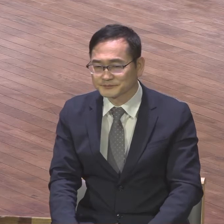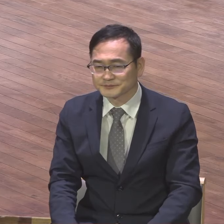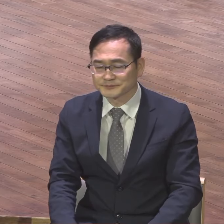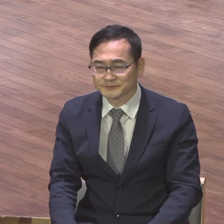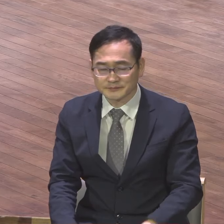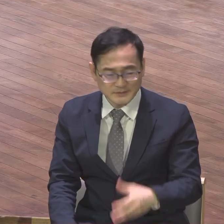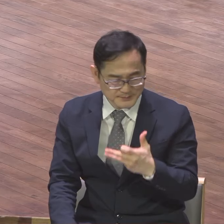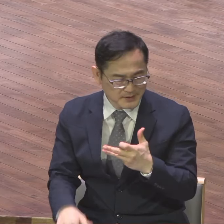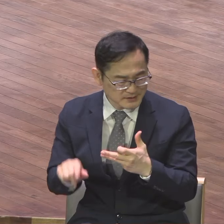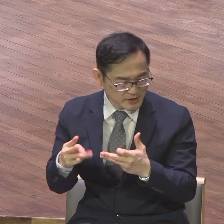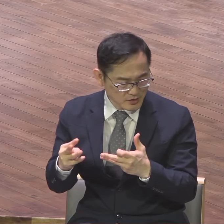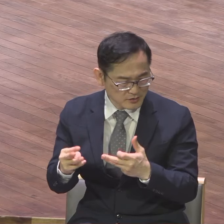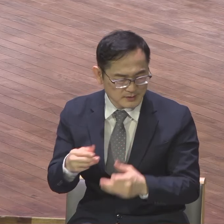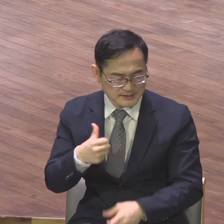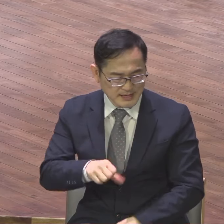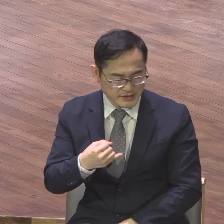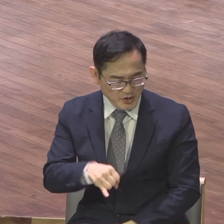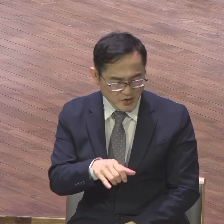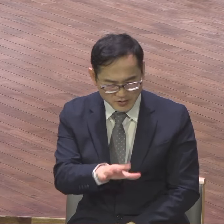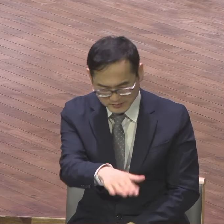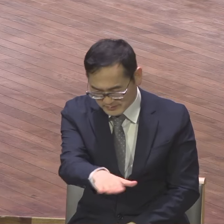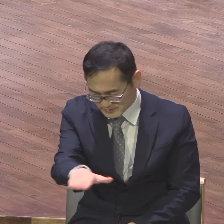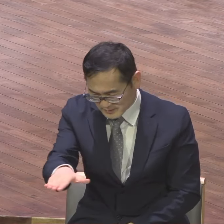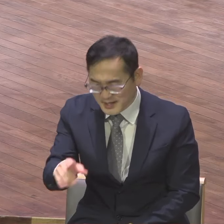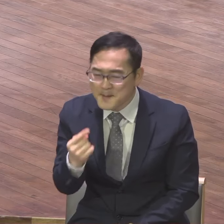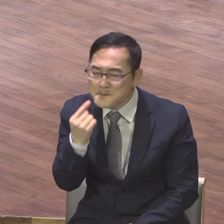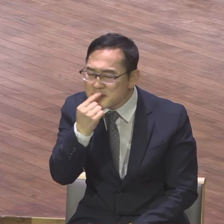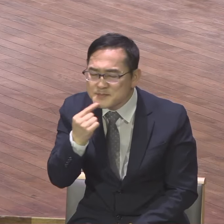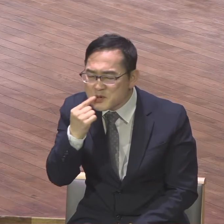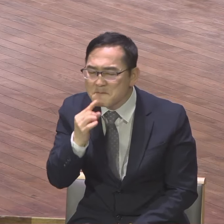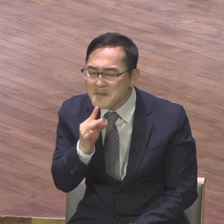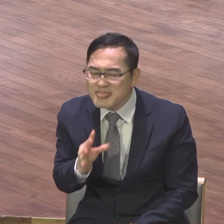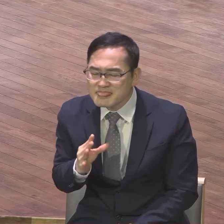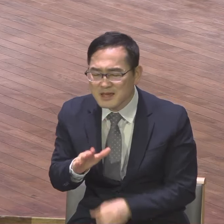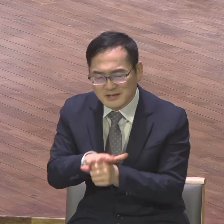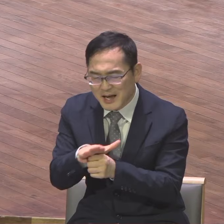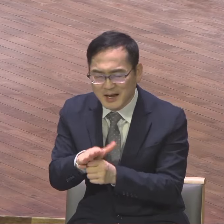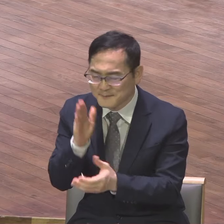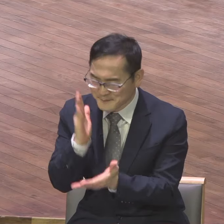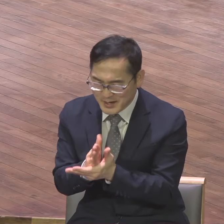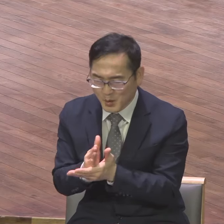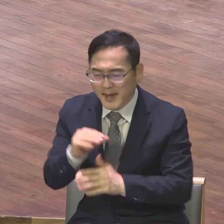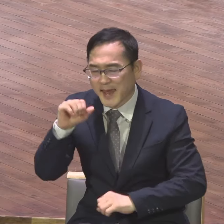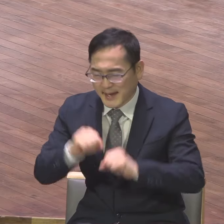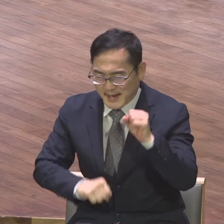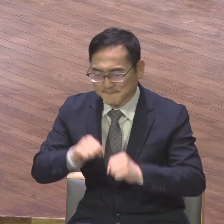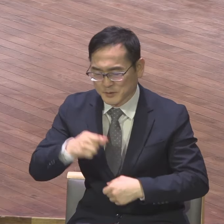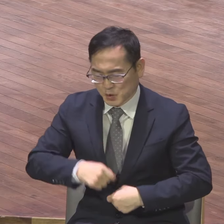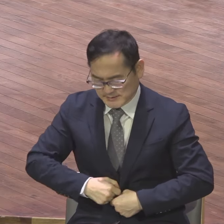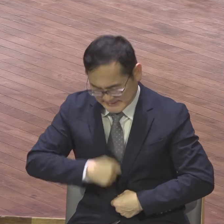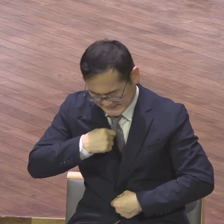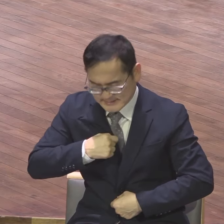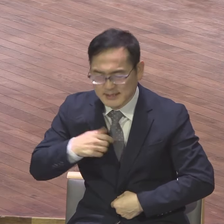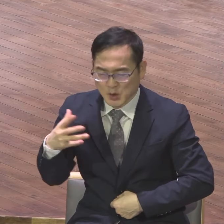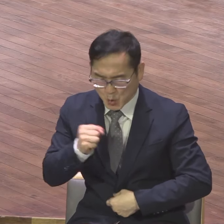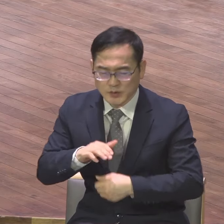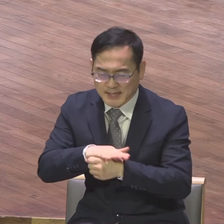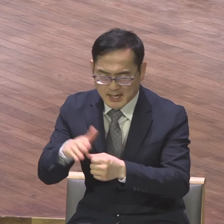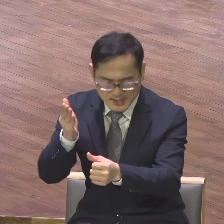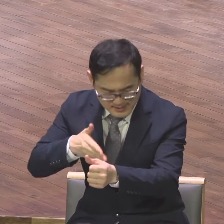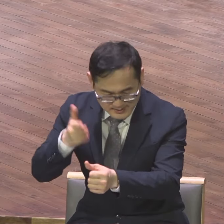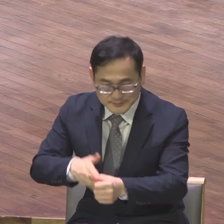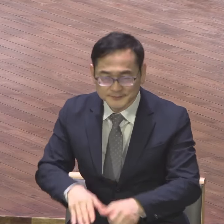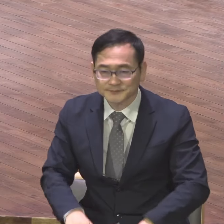자녀들아, 우리가 말과 혀로만 사랑하지 말고 행함과 진실함으로 하자.